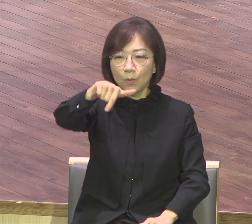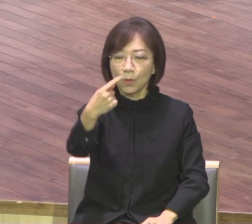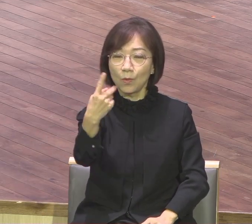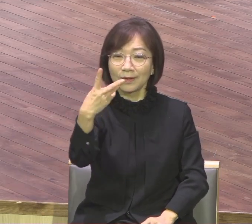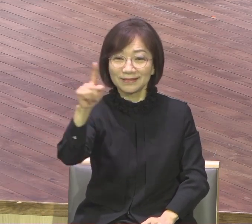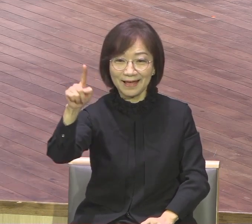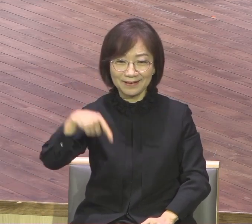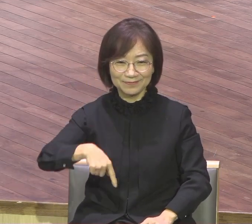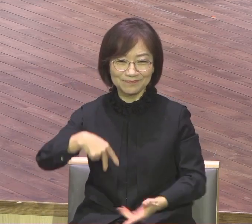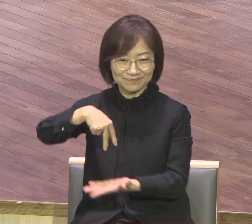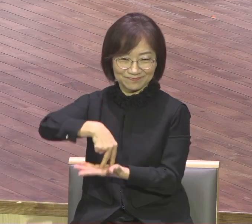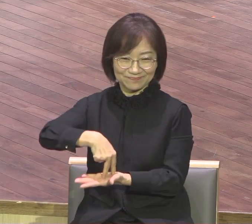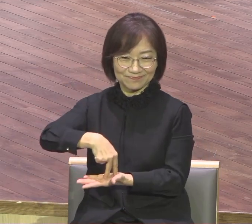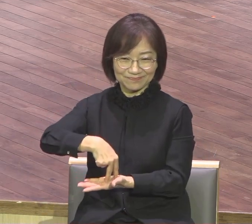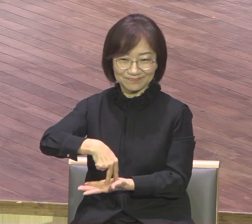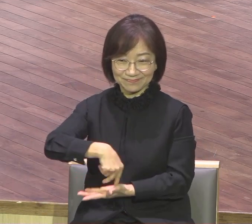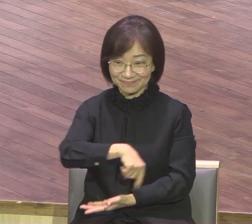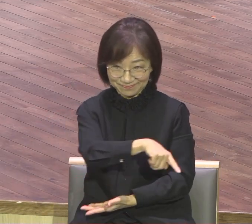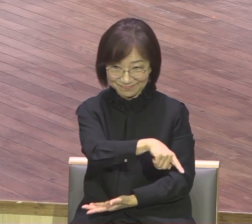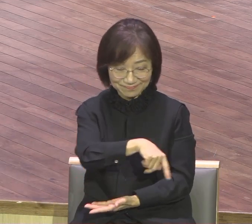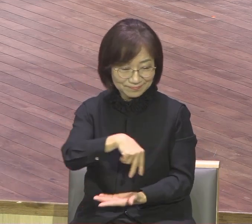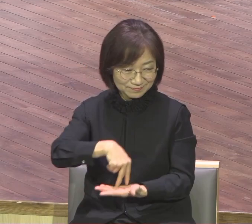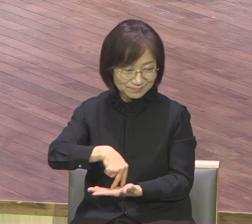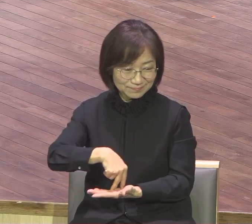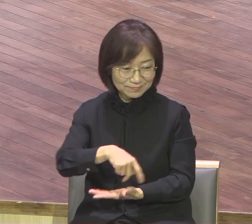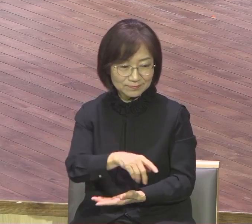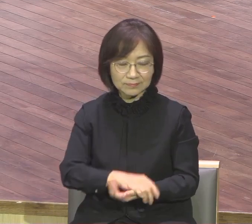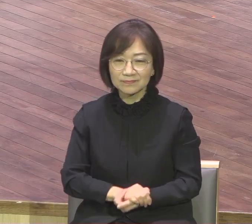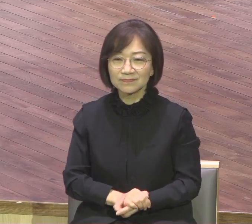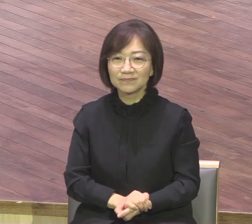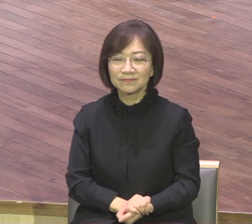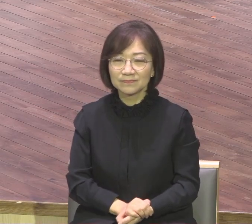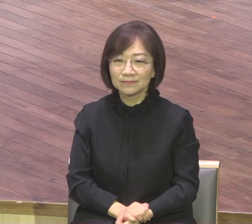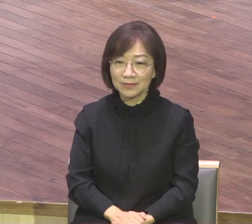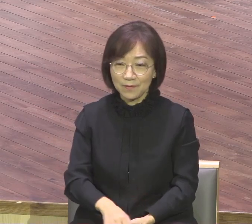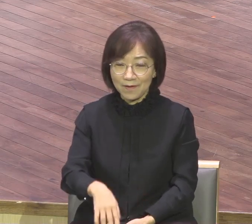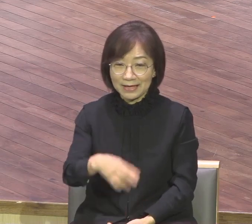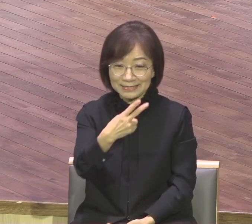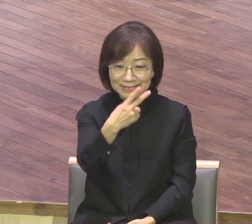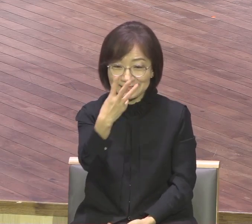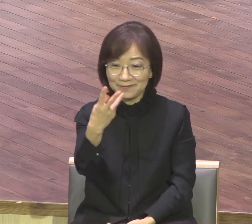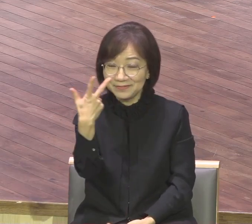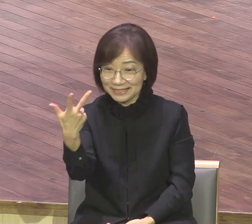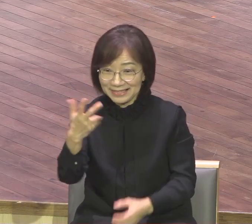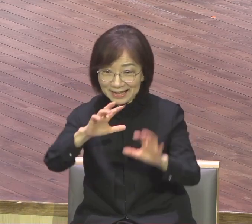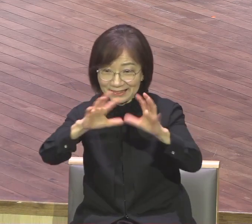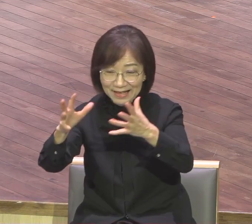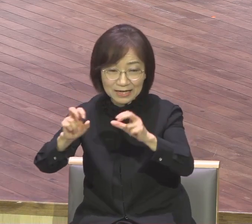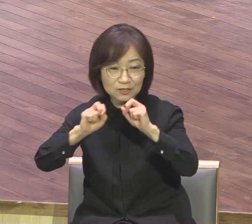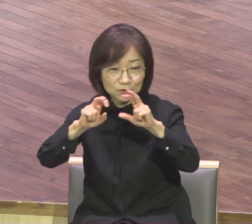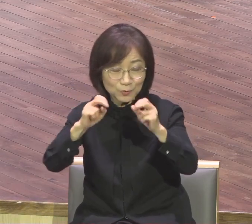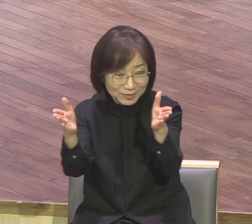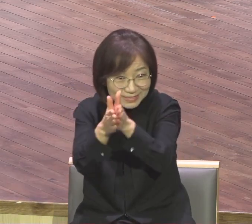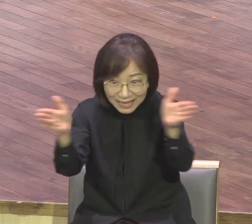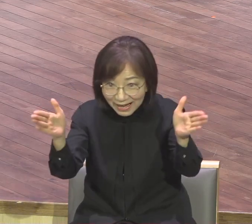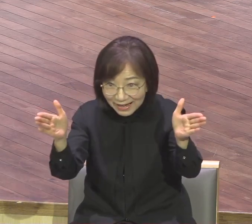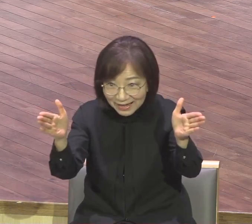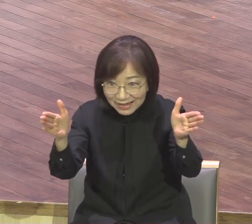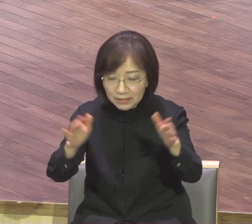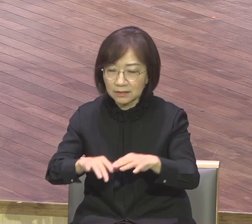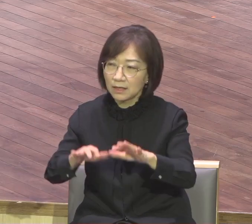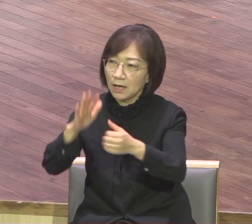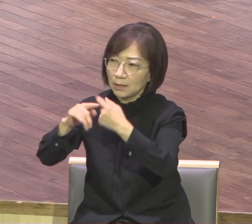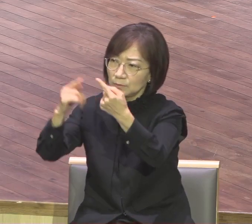imagen y estamos aquí en Colombia en Bogotá. 237 선교 원년을 맞이해서 만국을 기업으로